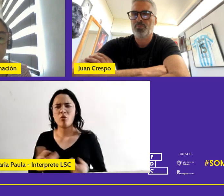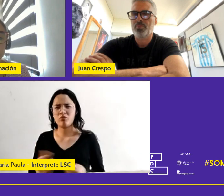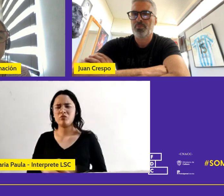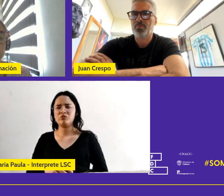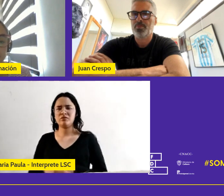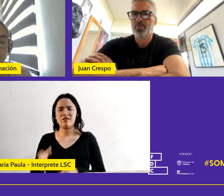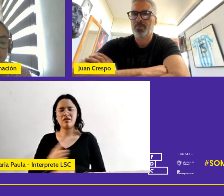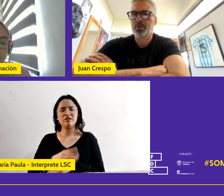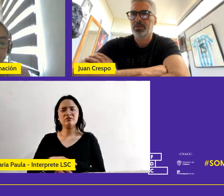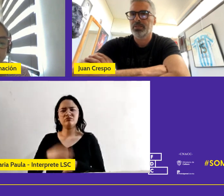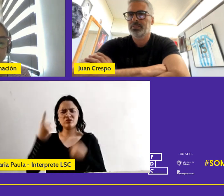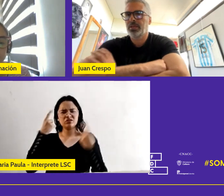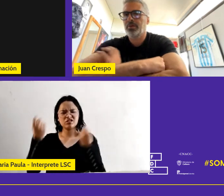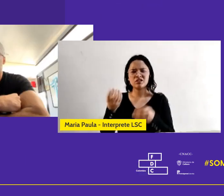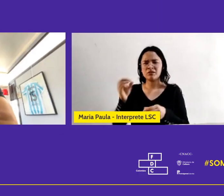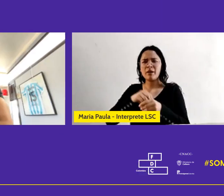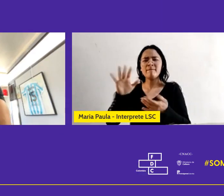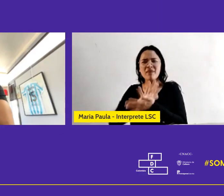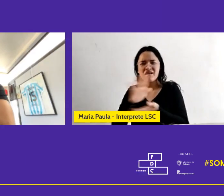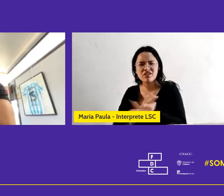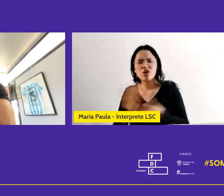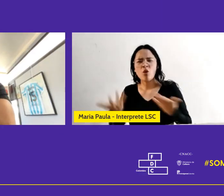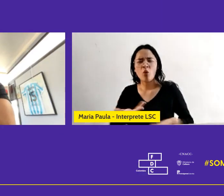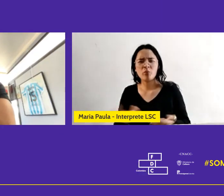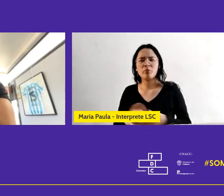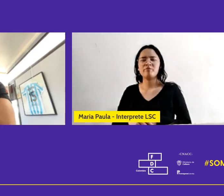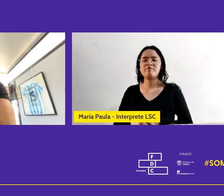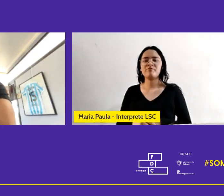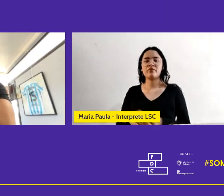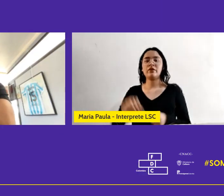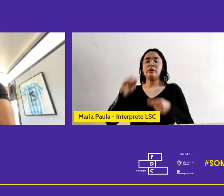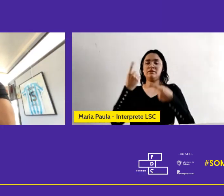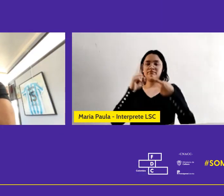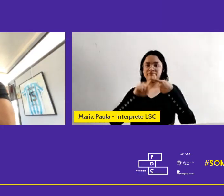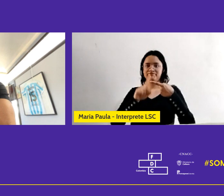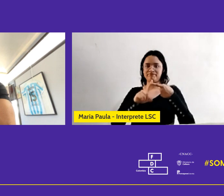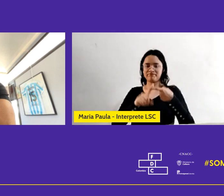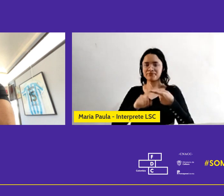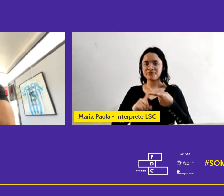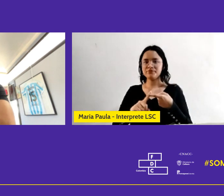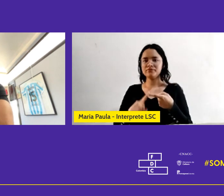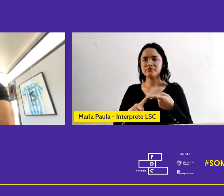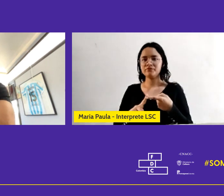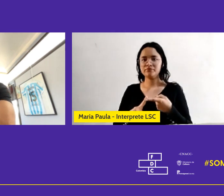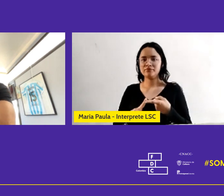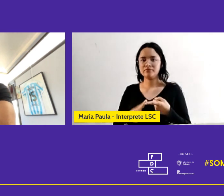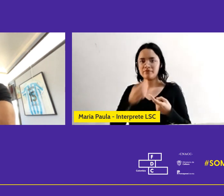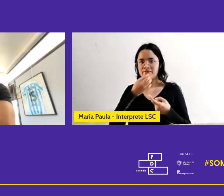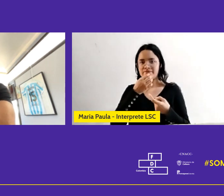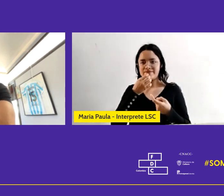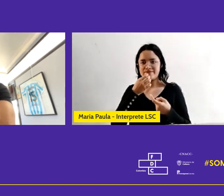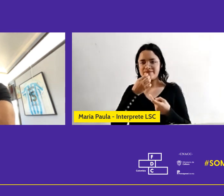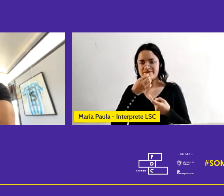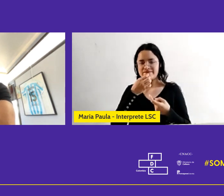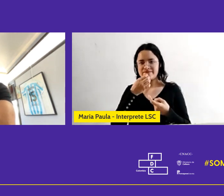esos materiales? Sí, en primer lugar, a mí siempre me acercan un dossier, un